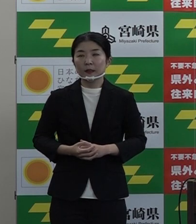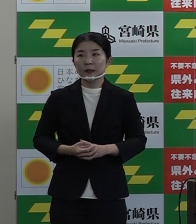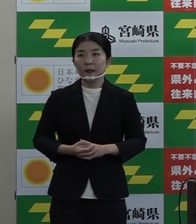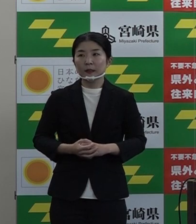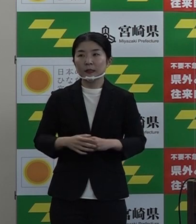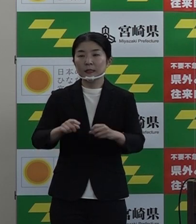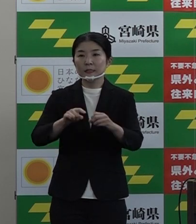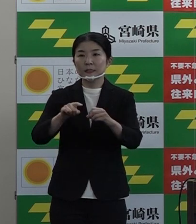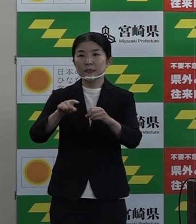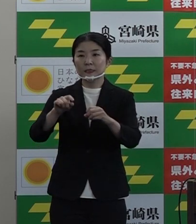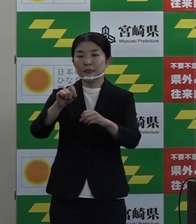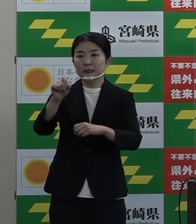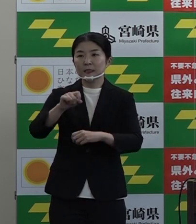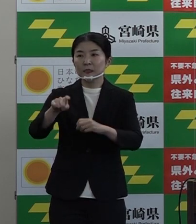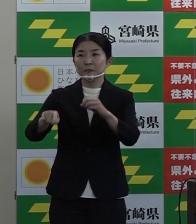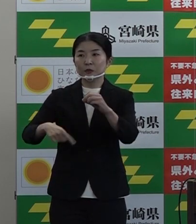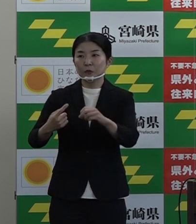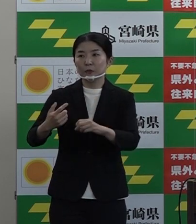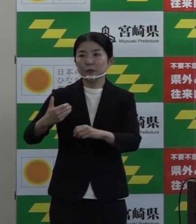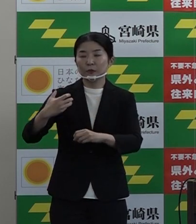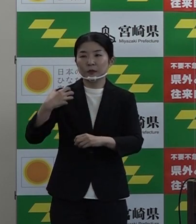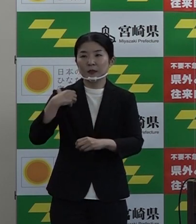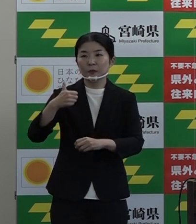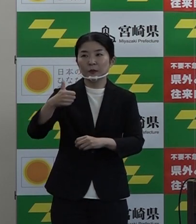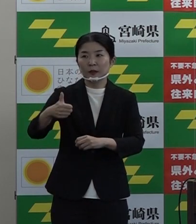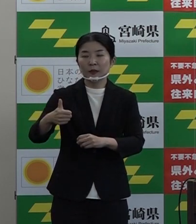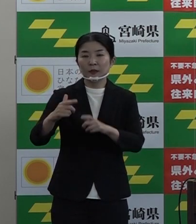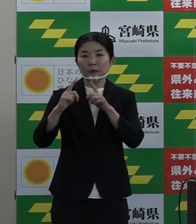住宅の方から、 はい、